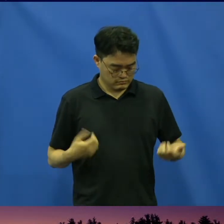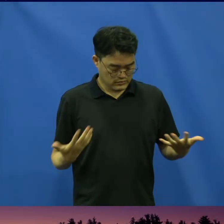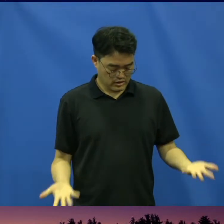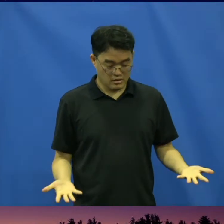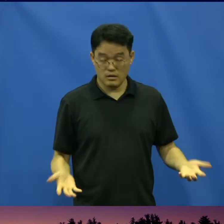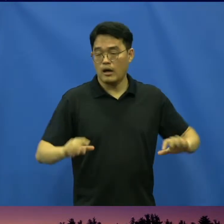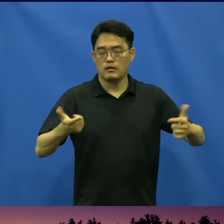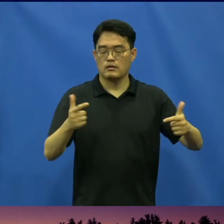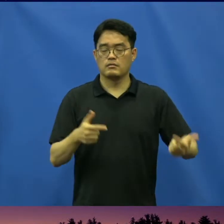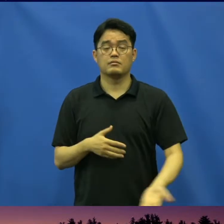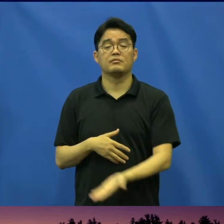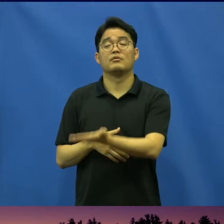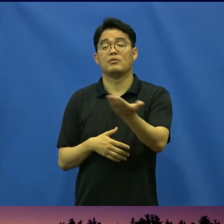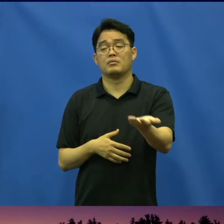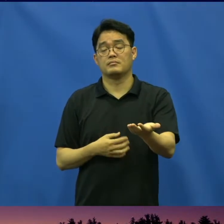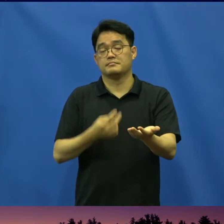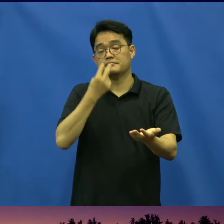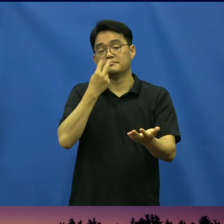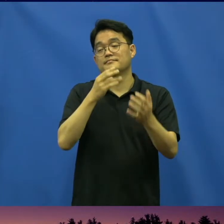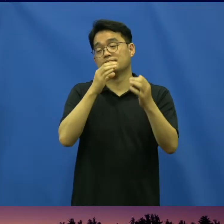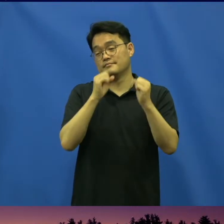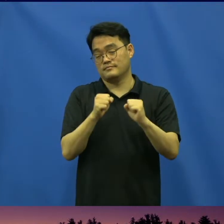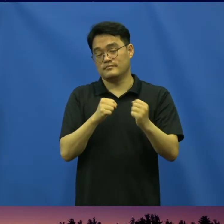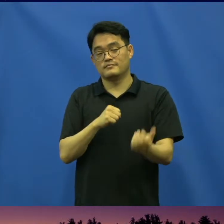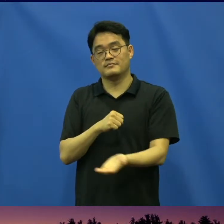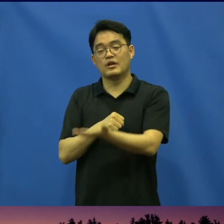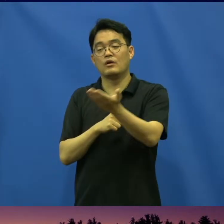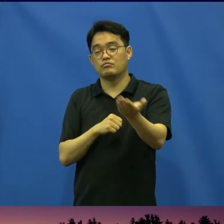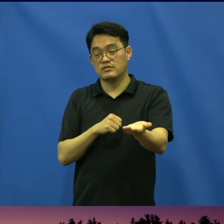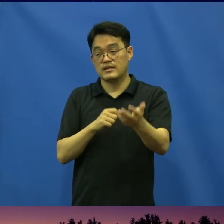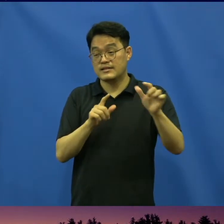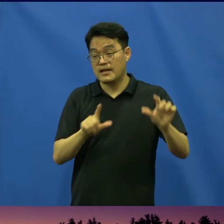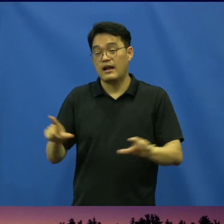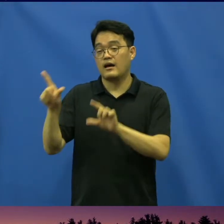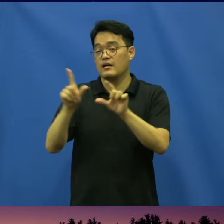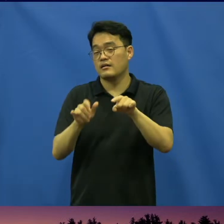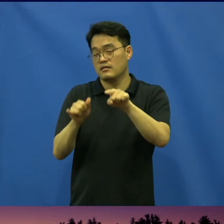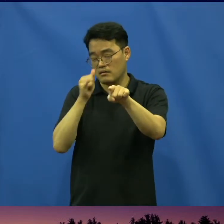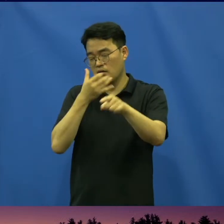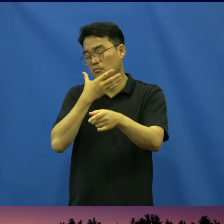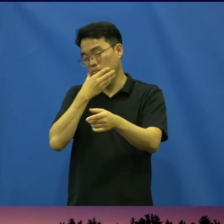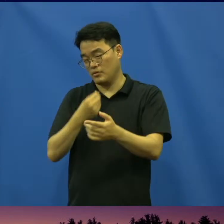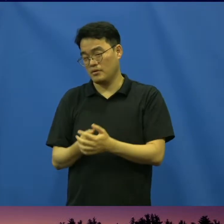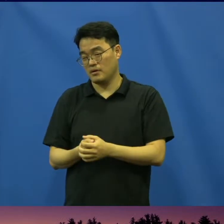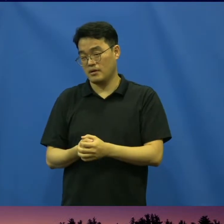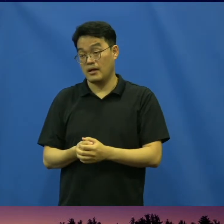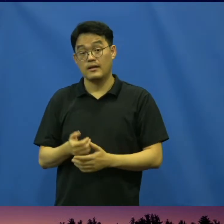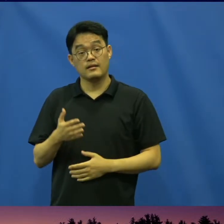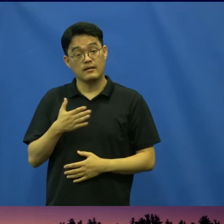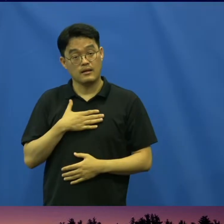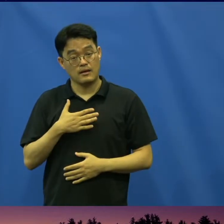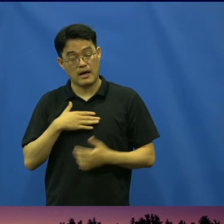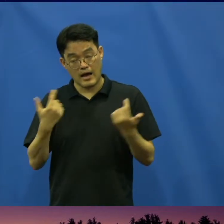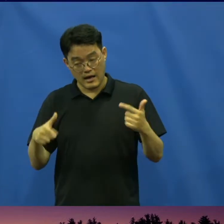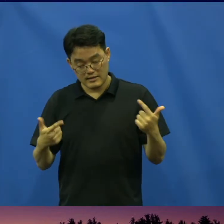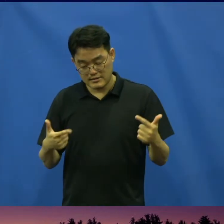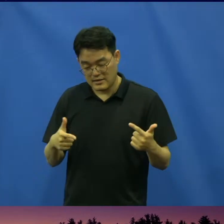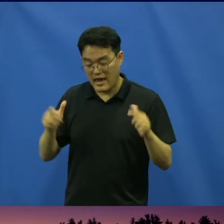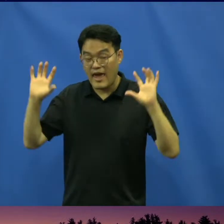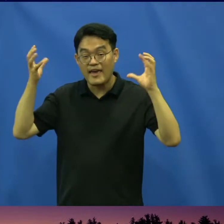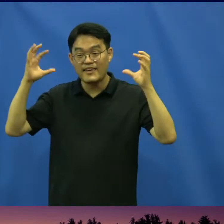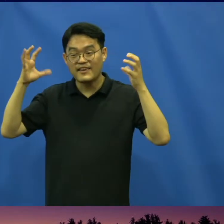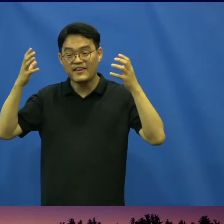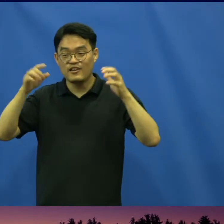제가 아이들 신생아기도 주일마다 할 때 이 아이가 그죠? 복의 통로가 되게 해줘서 이 아이를 통하여